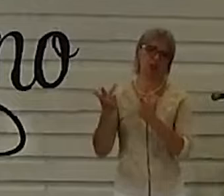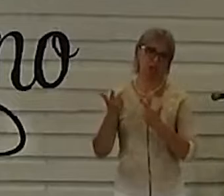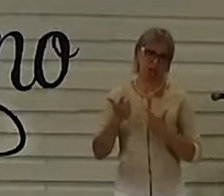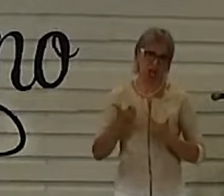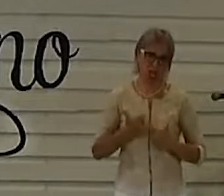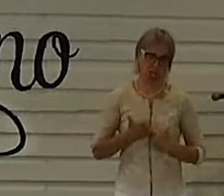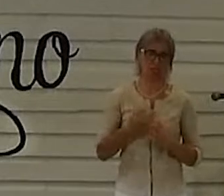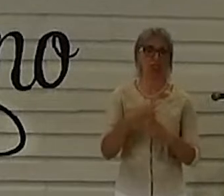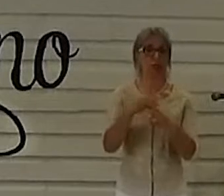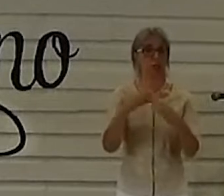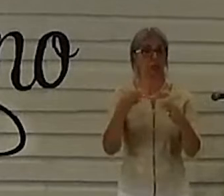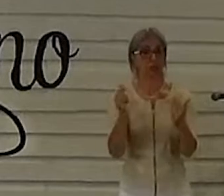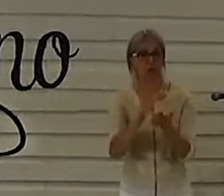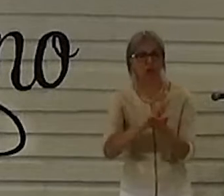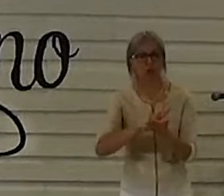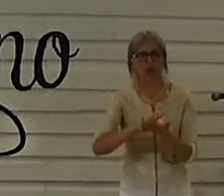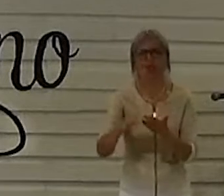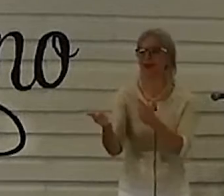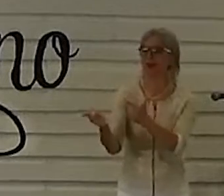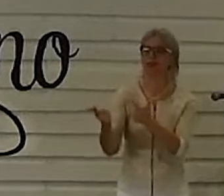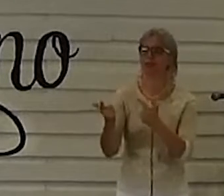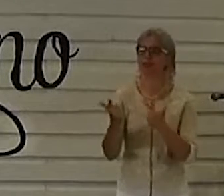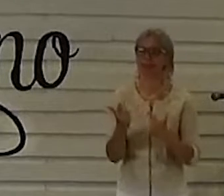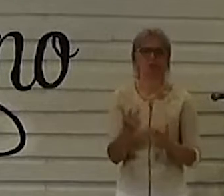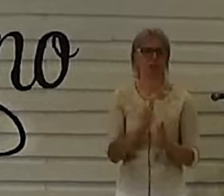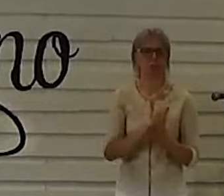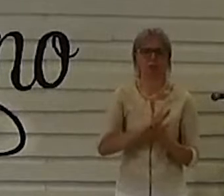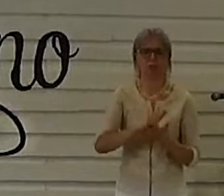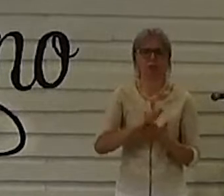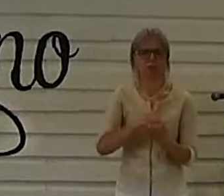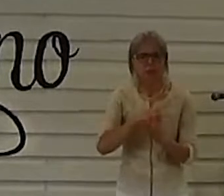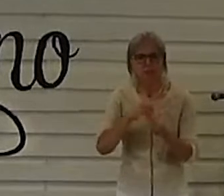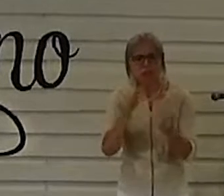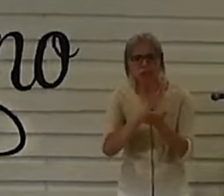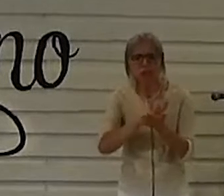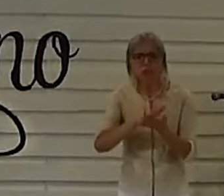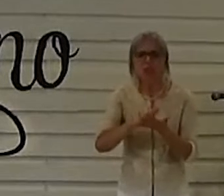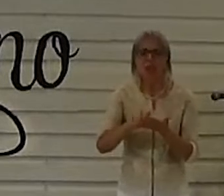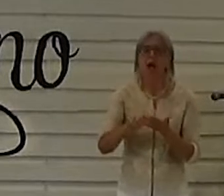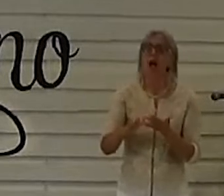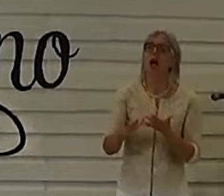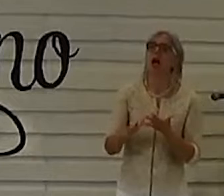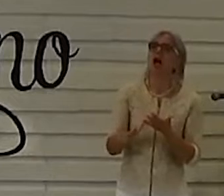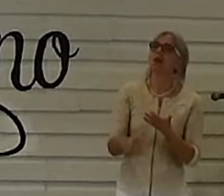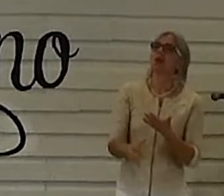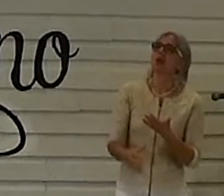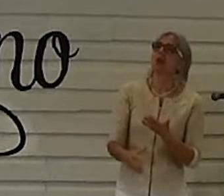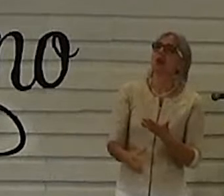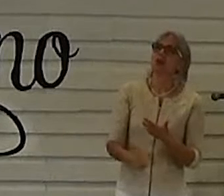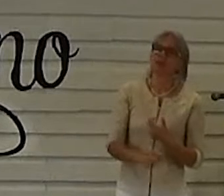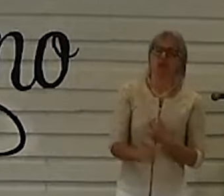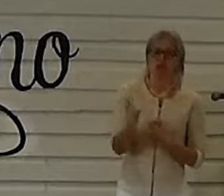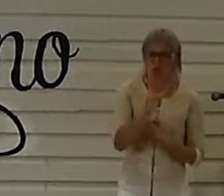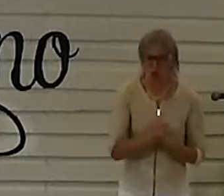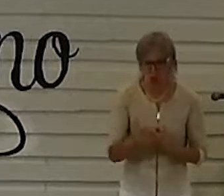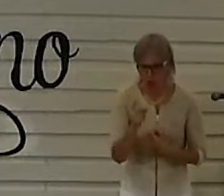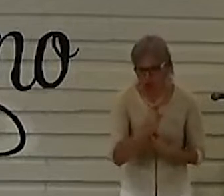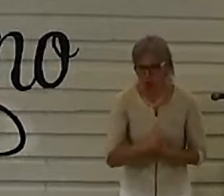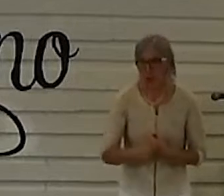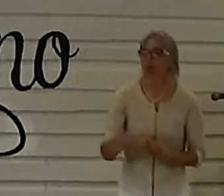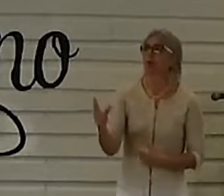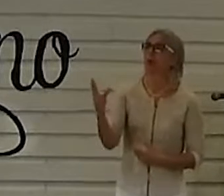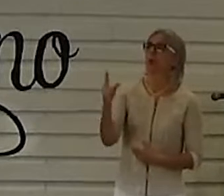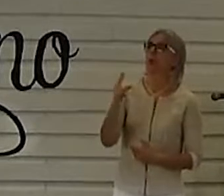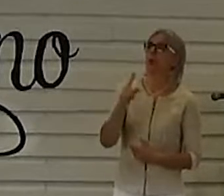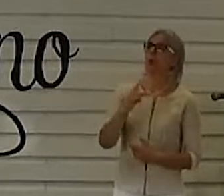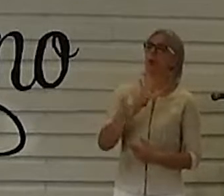grazie allo Spirito Santo che continua a parlare al mio cuore giorno dopo giorno. Ieri quando, stamattina quando leggevo questo verso, non sapete quante volte ho